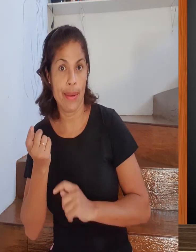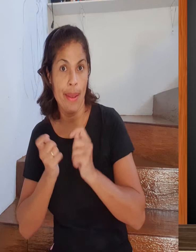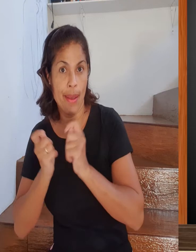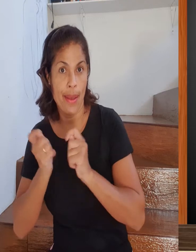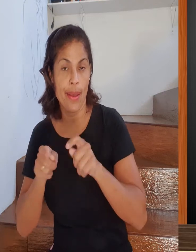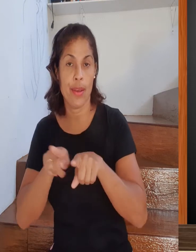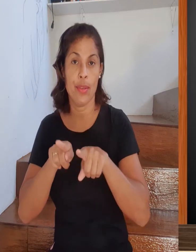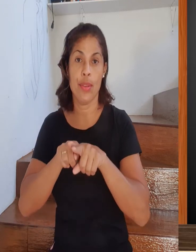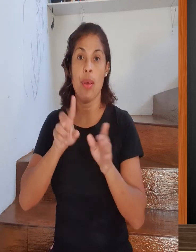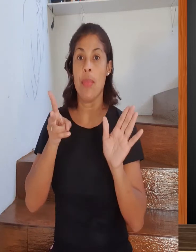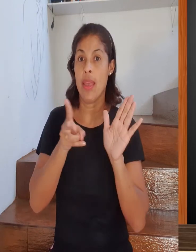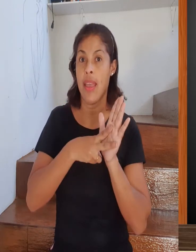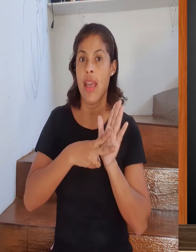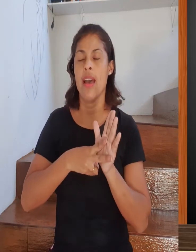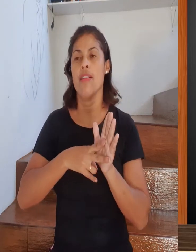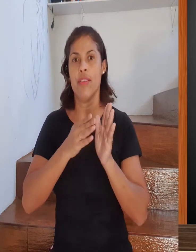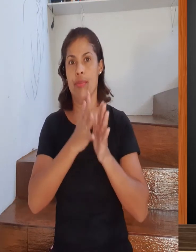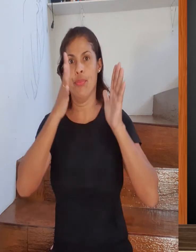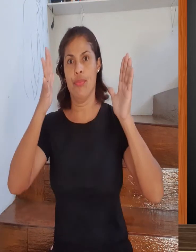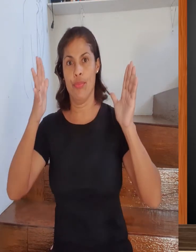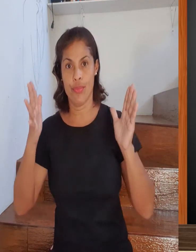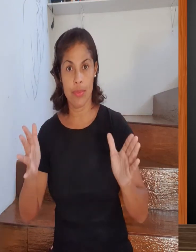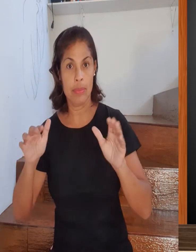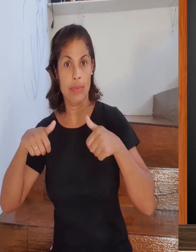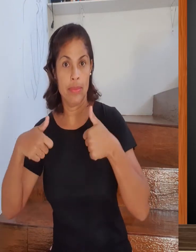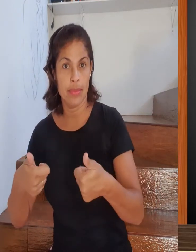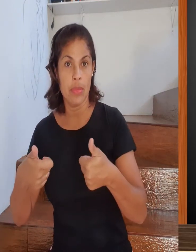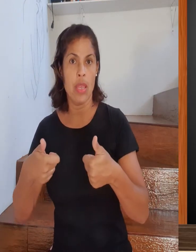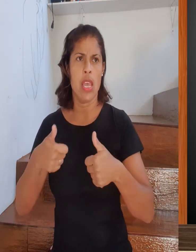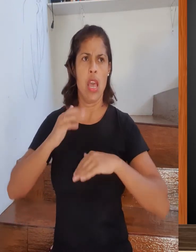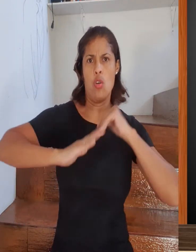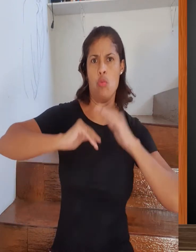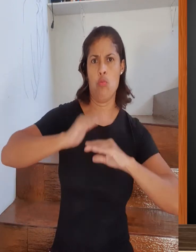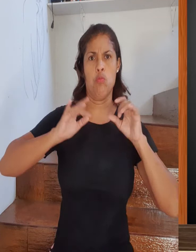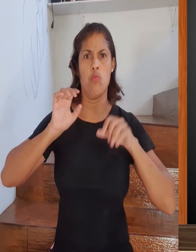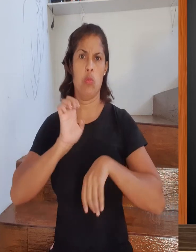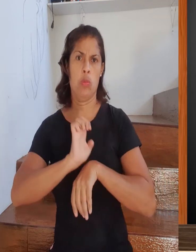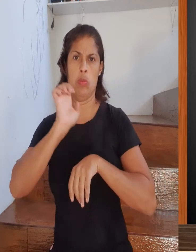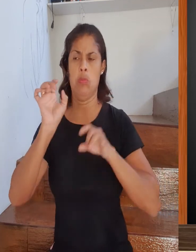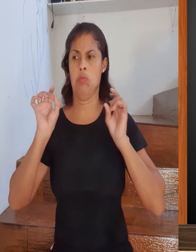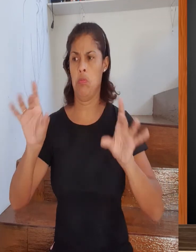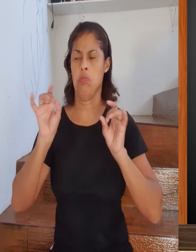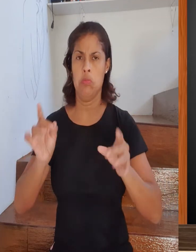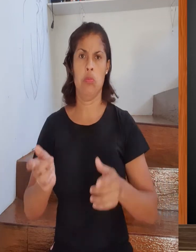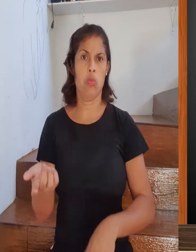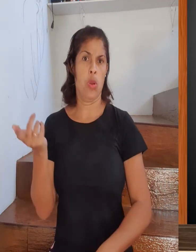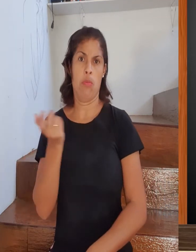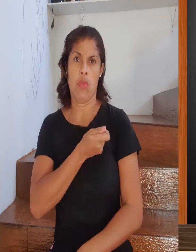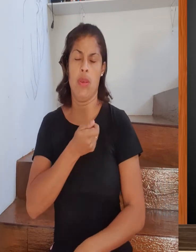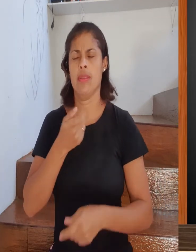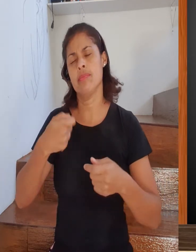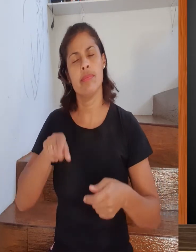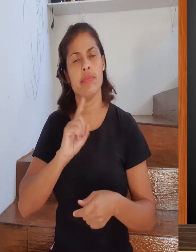baratos, o prazo de validade é maior, não precisa de um profissional especializado para administrar